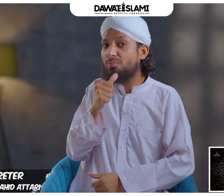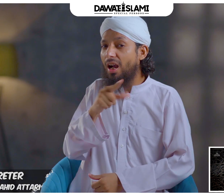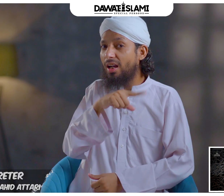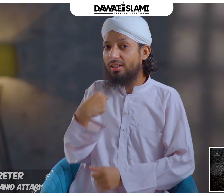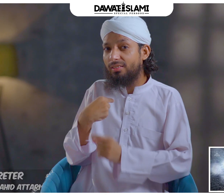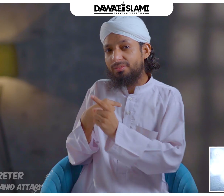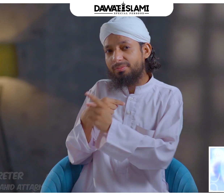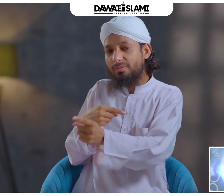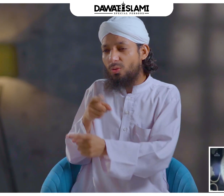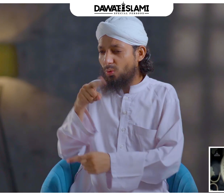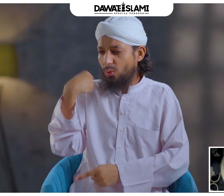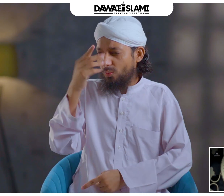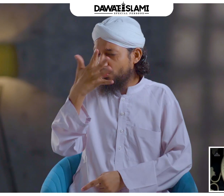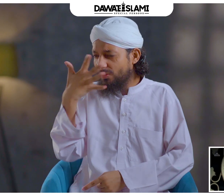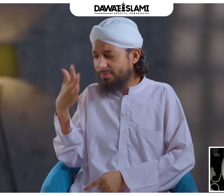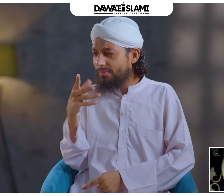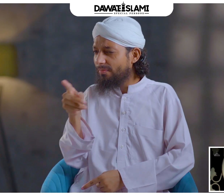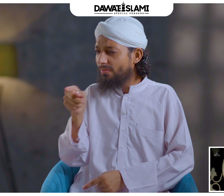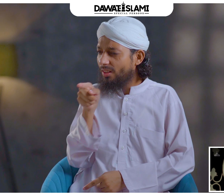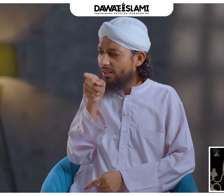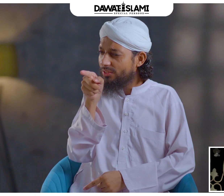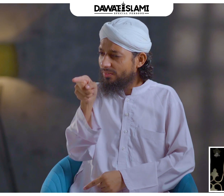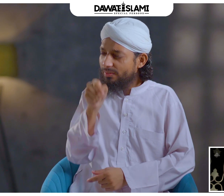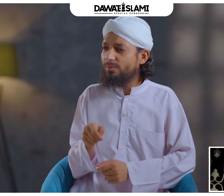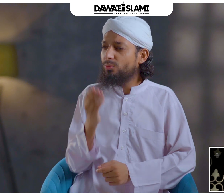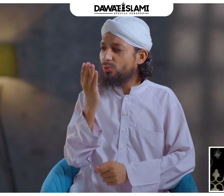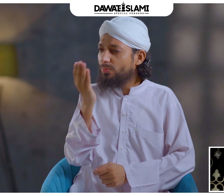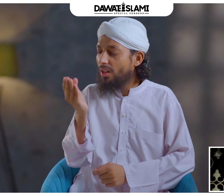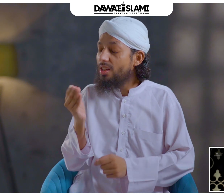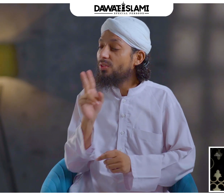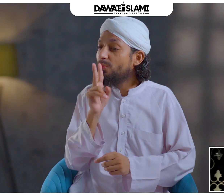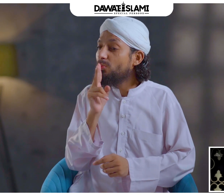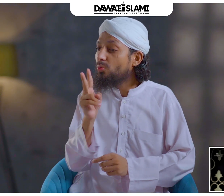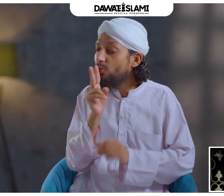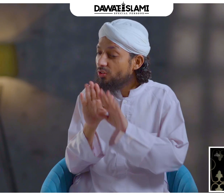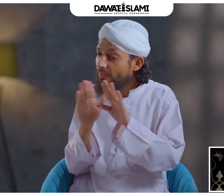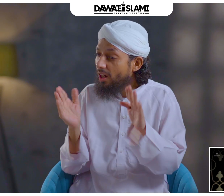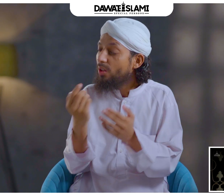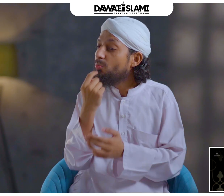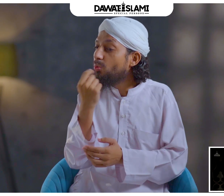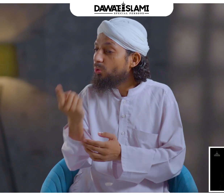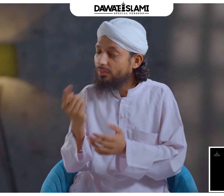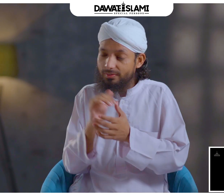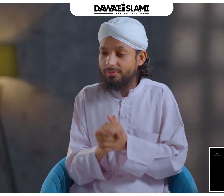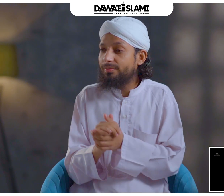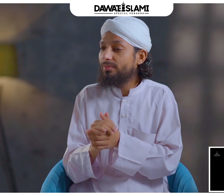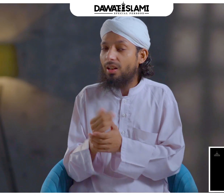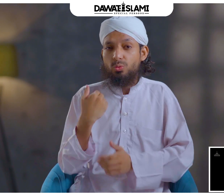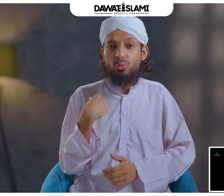کا قاتل ہے۔ امیر المومنین نے خوبصورت نوجوان کی طرف اشارہ کرتے ہوئے فرمایا، تم صفائی میں جو کچھ کہنا چاہتے ہو کہہ سکتے